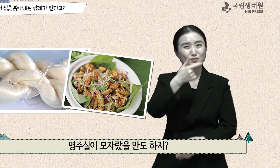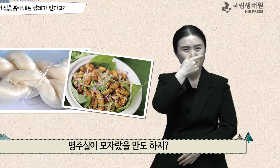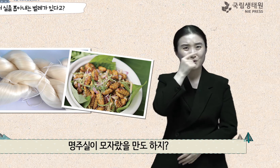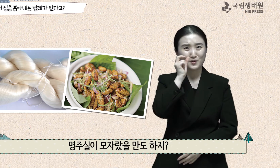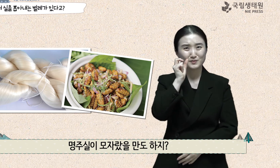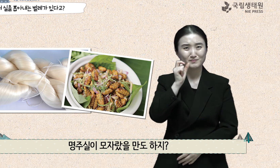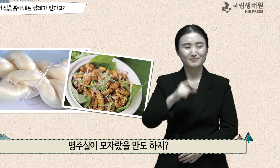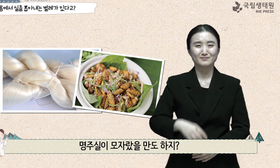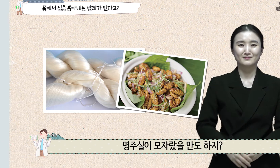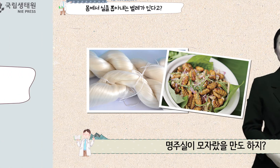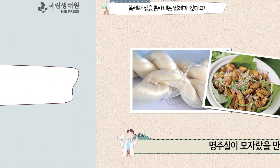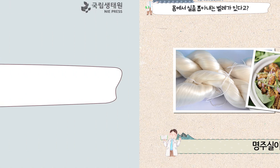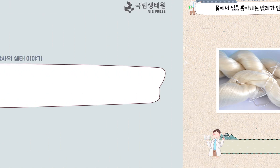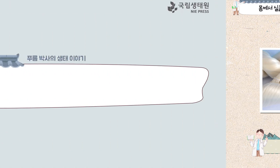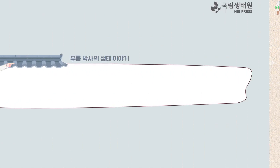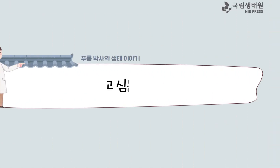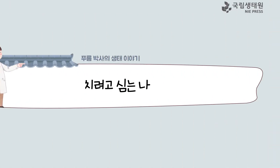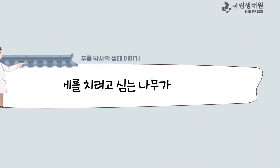모자랐을 만도 하지